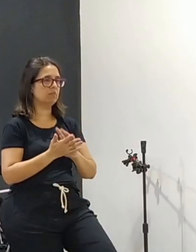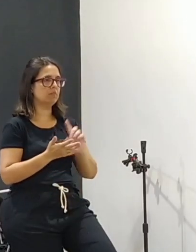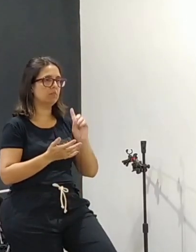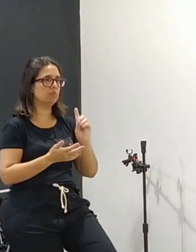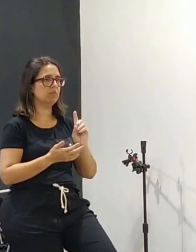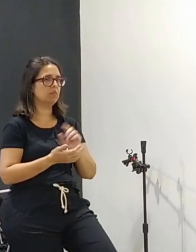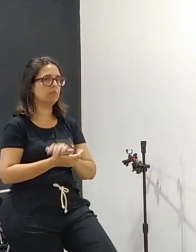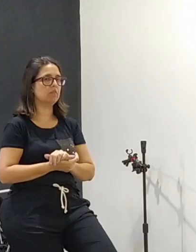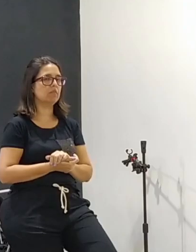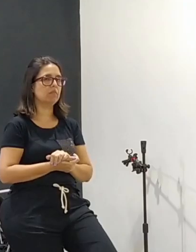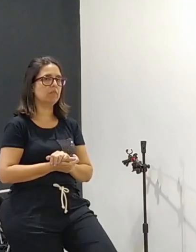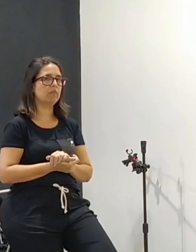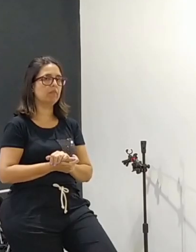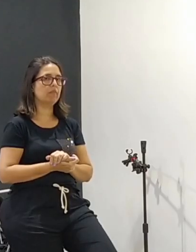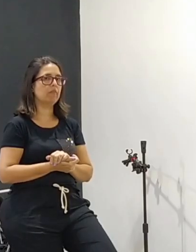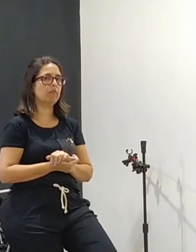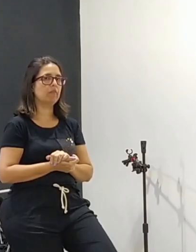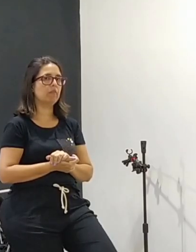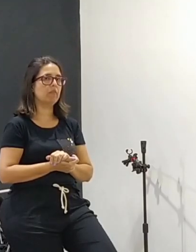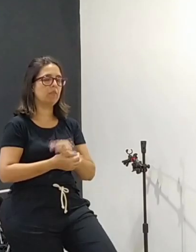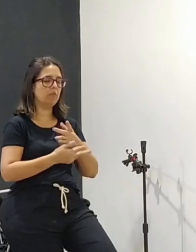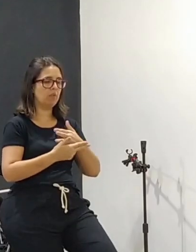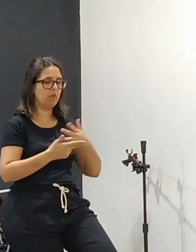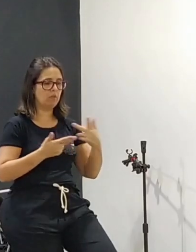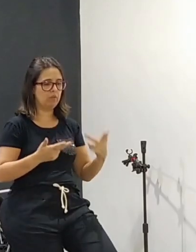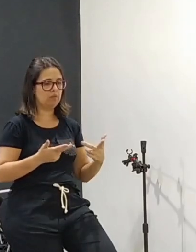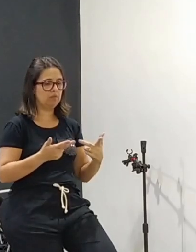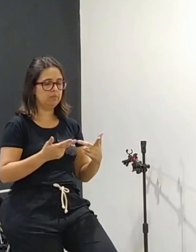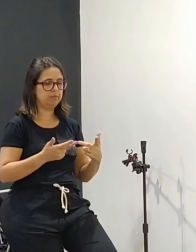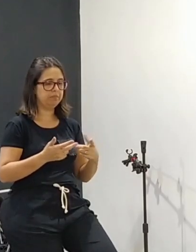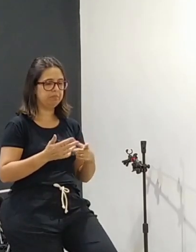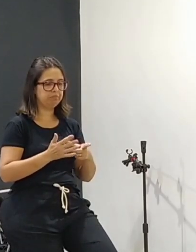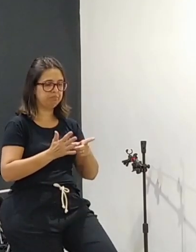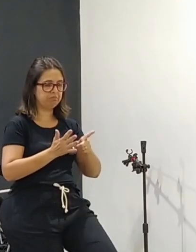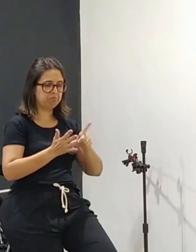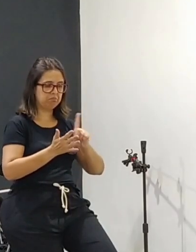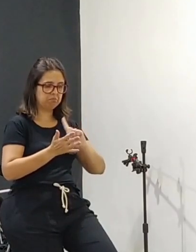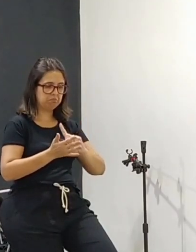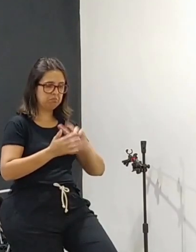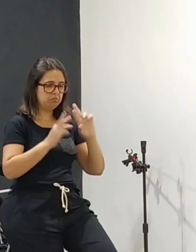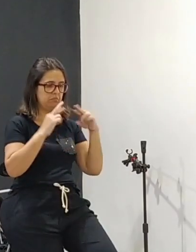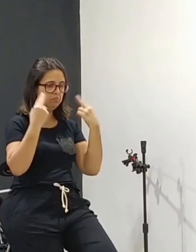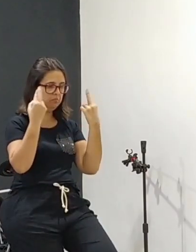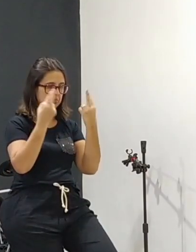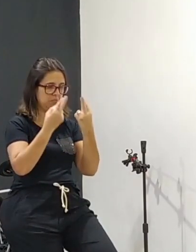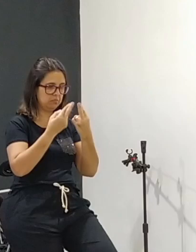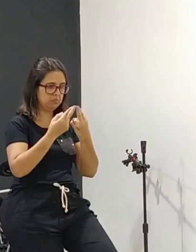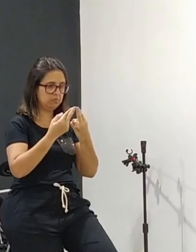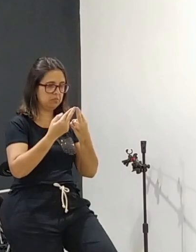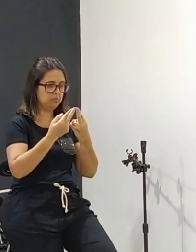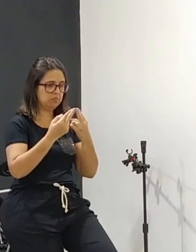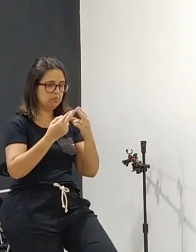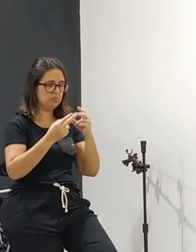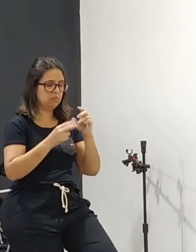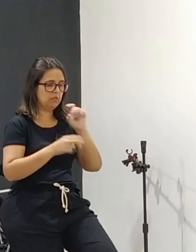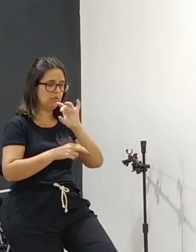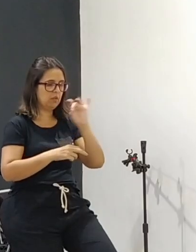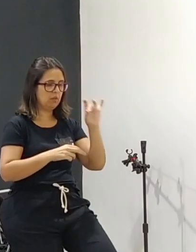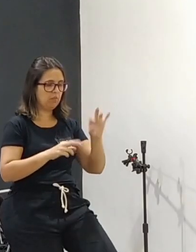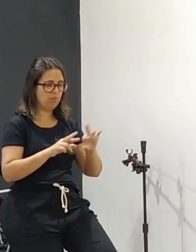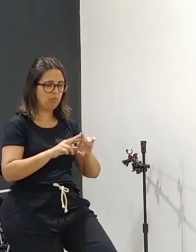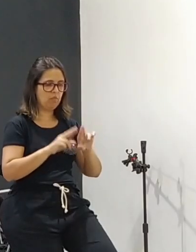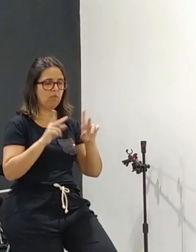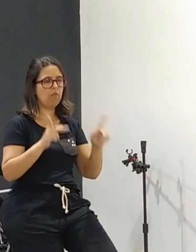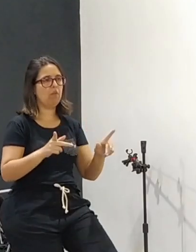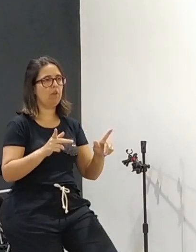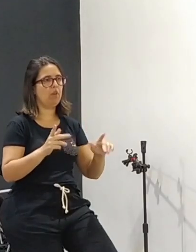sistemas antagônicos entre si. O reino de Deus e o reino do mundo. Cada um está puxando para um lado.